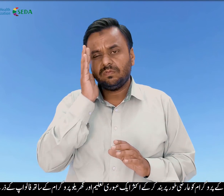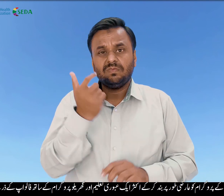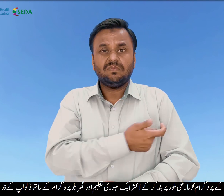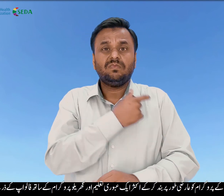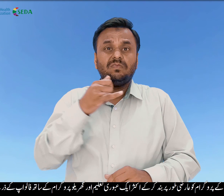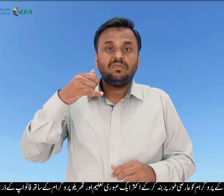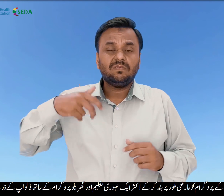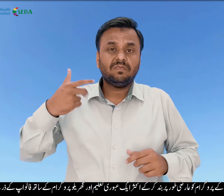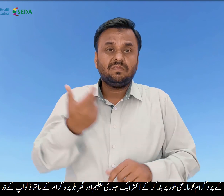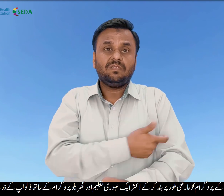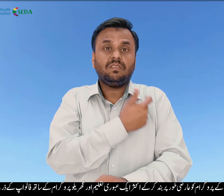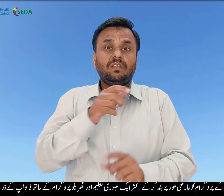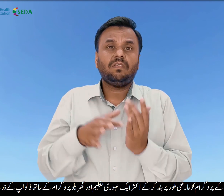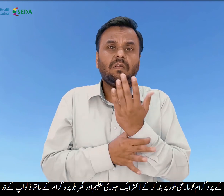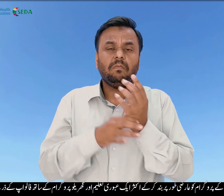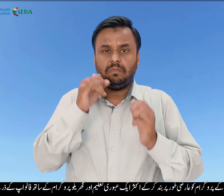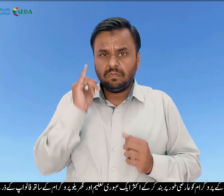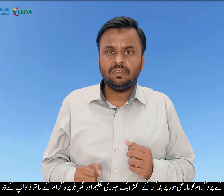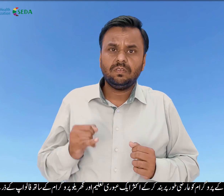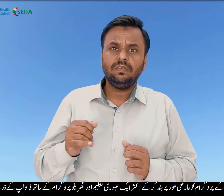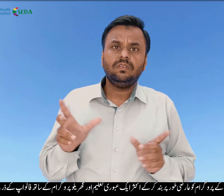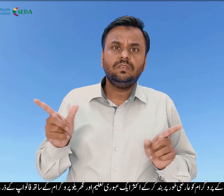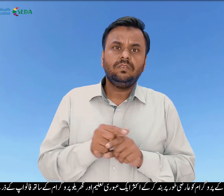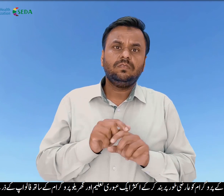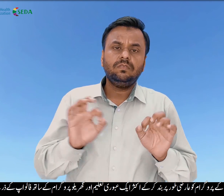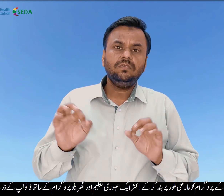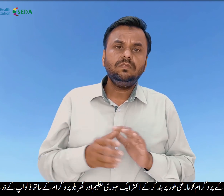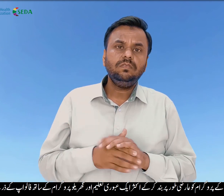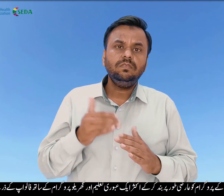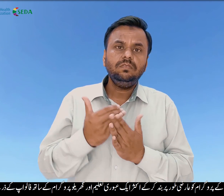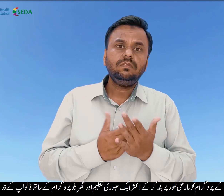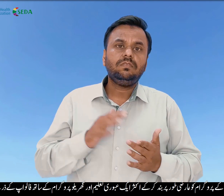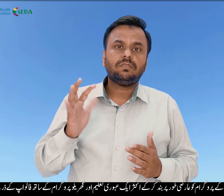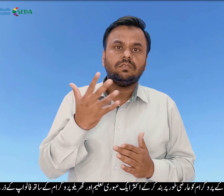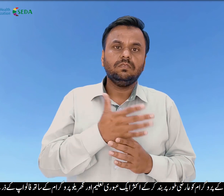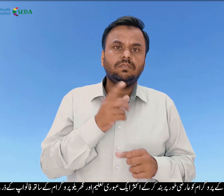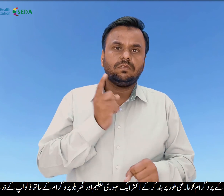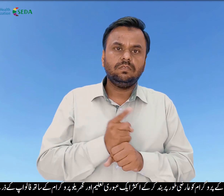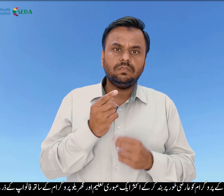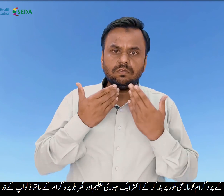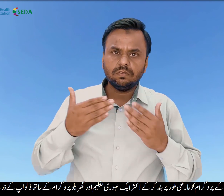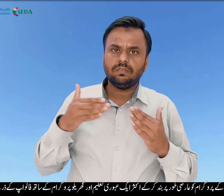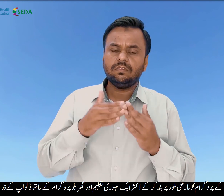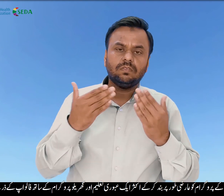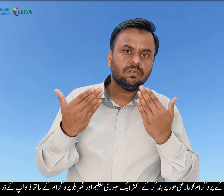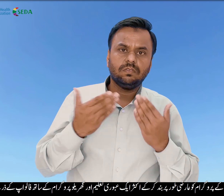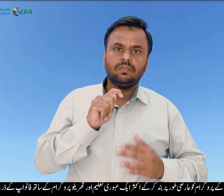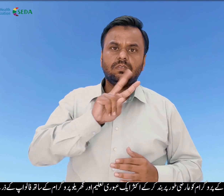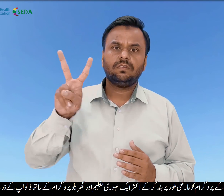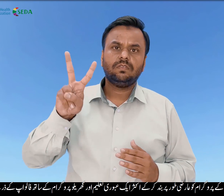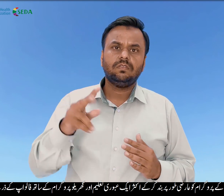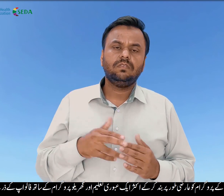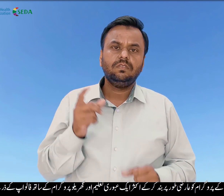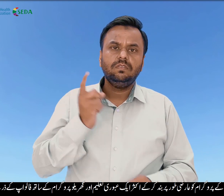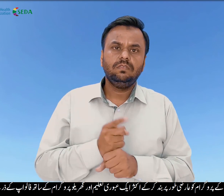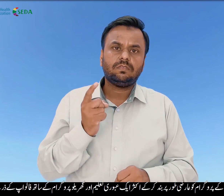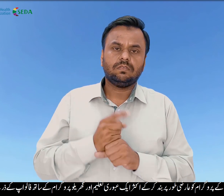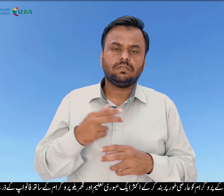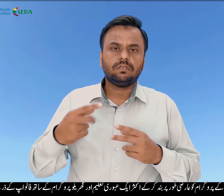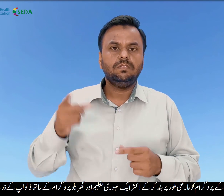مریض کے پروگرام کو عارضی طور پر بند کر کے، اکثر ایک عبوری تعلیم اور گھریلو پروگرام کے ساتھ